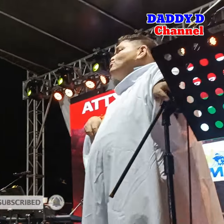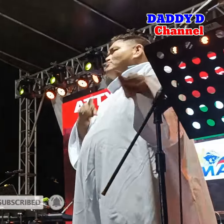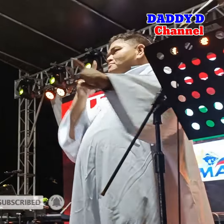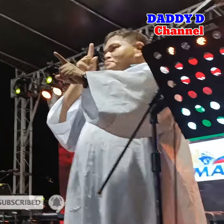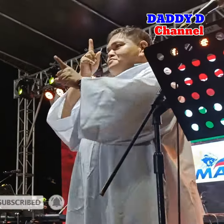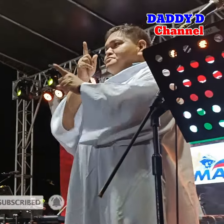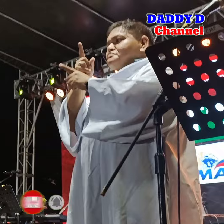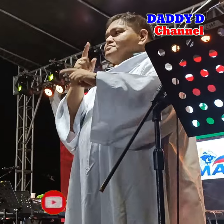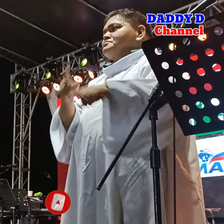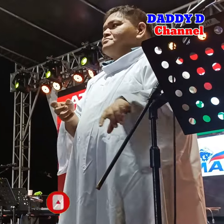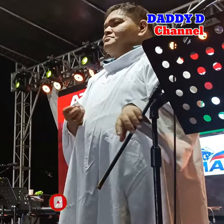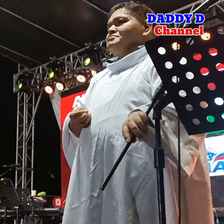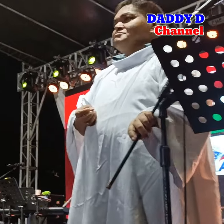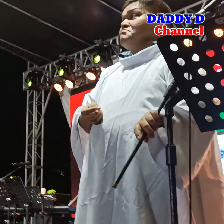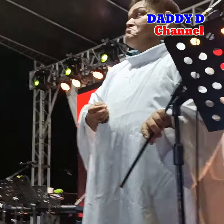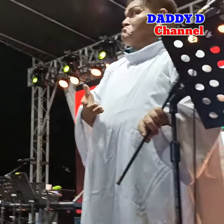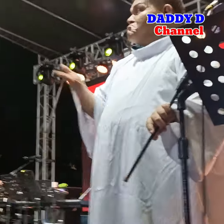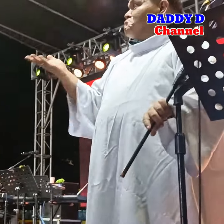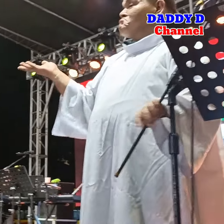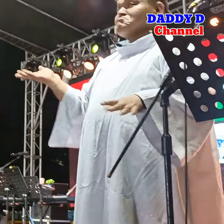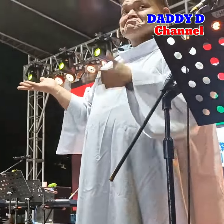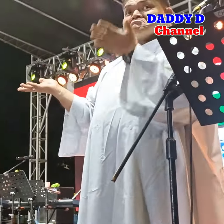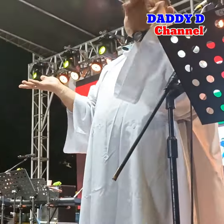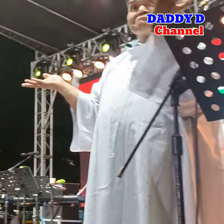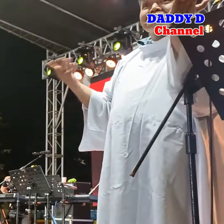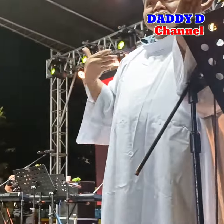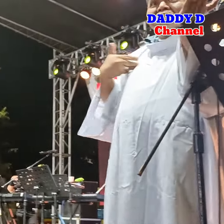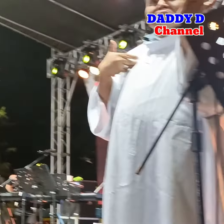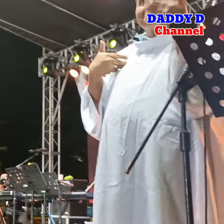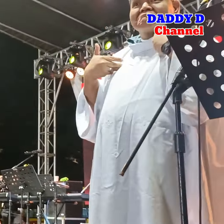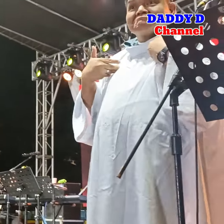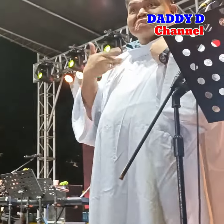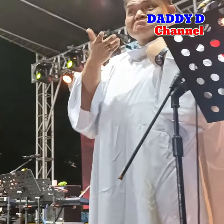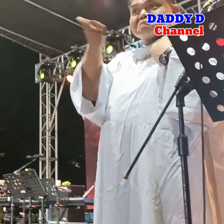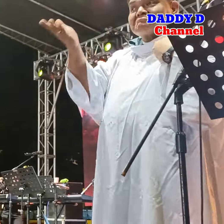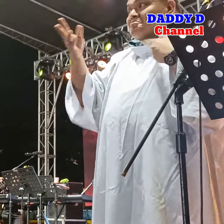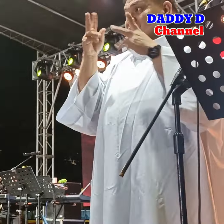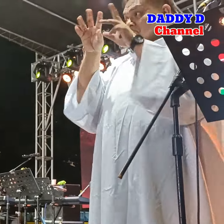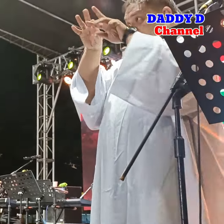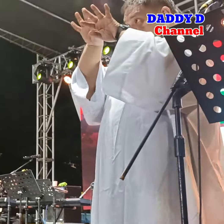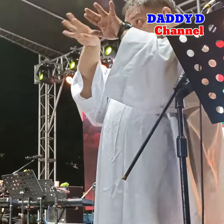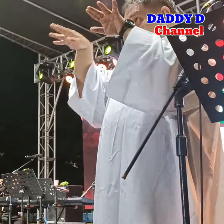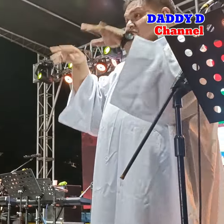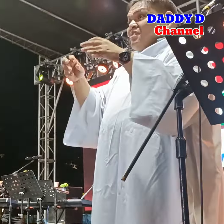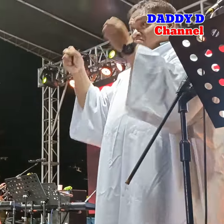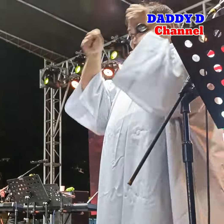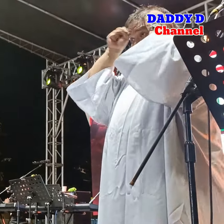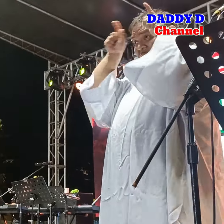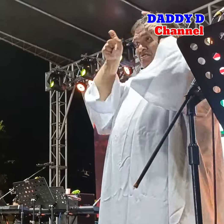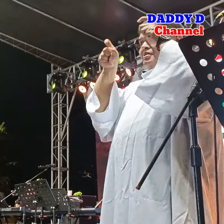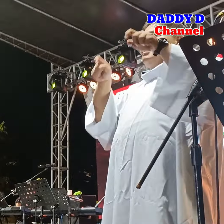naman. Meron ba ditong tingin ninyo, nabudol kayo?